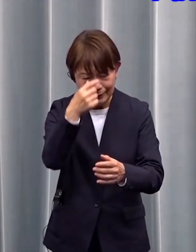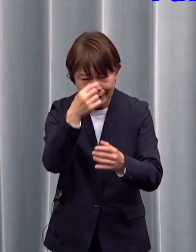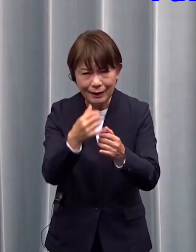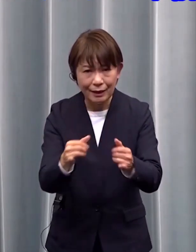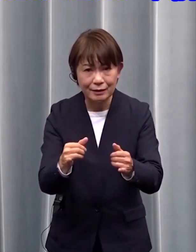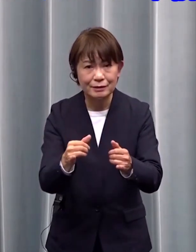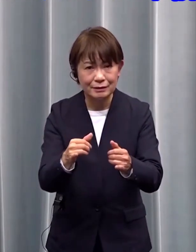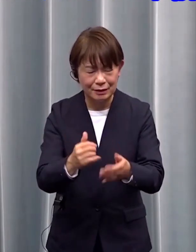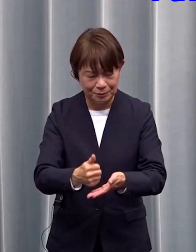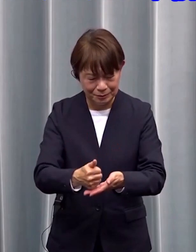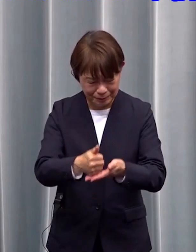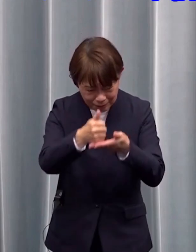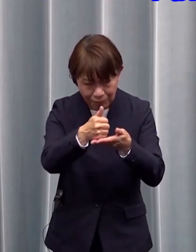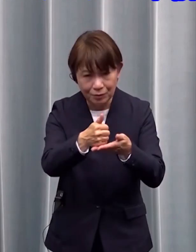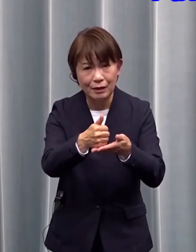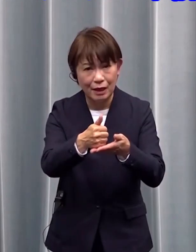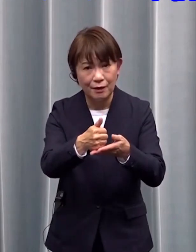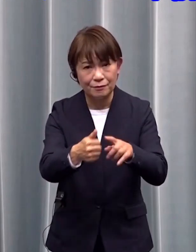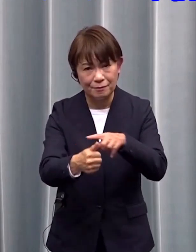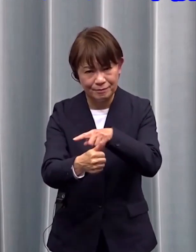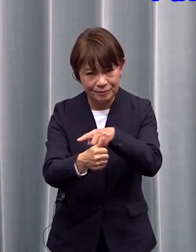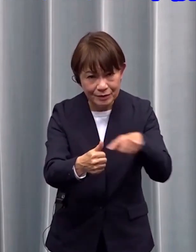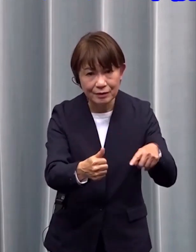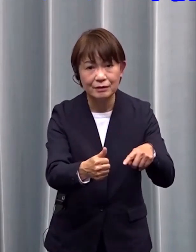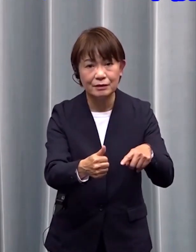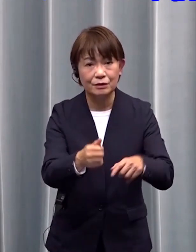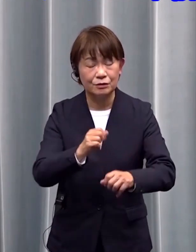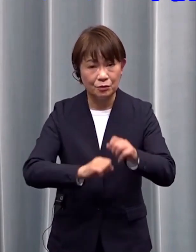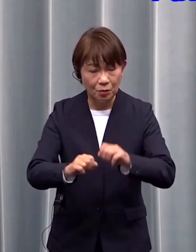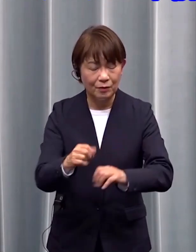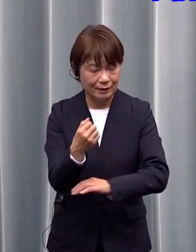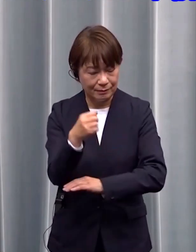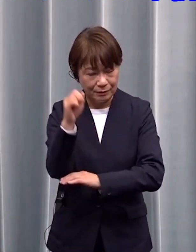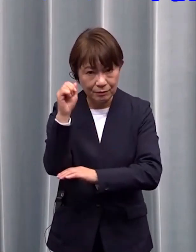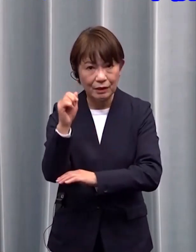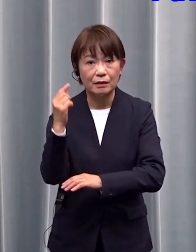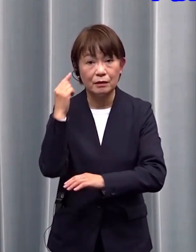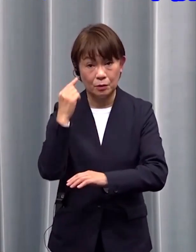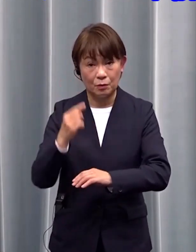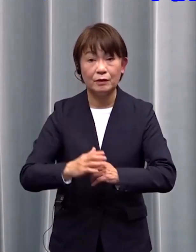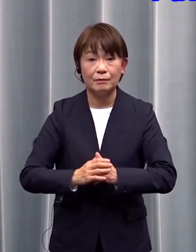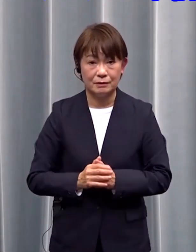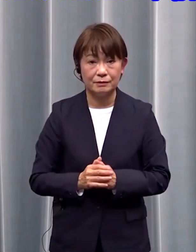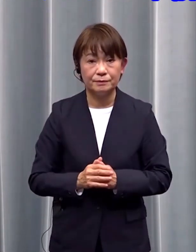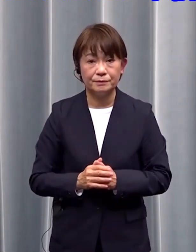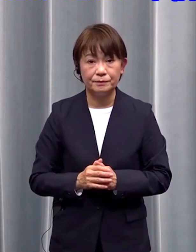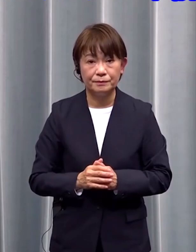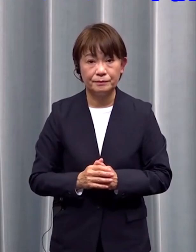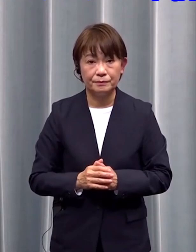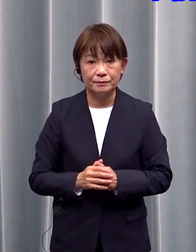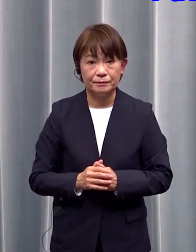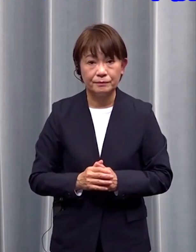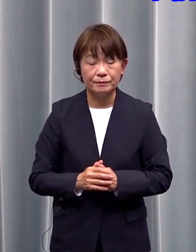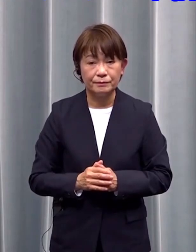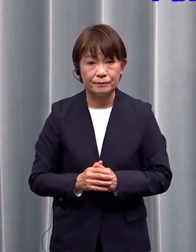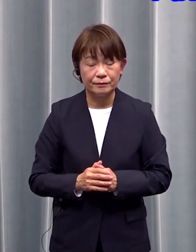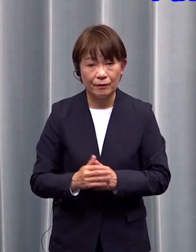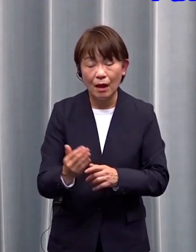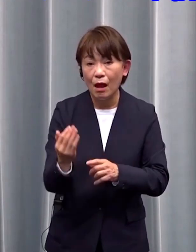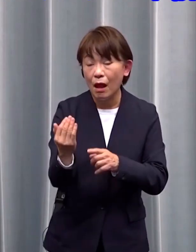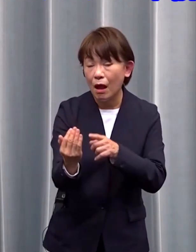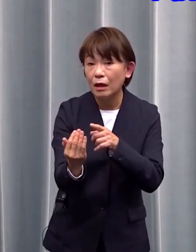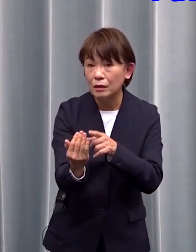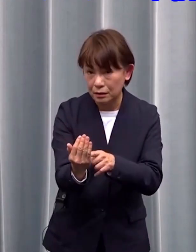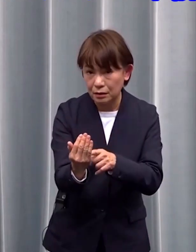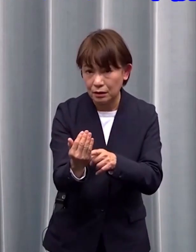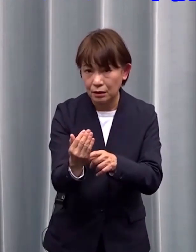ね、踏みにじる行為であり、決して許されないものであると考えております。相手の同意のない